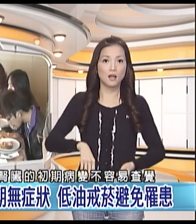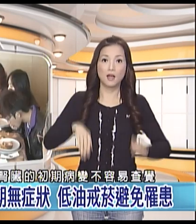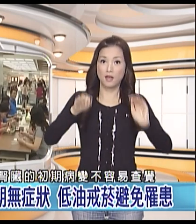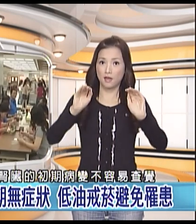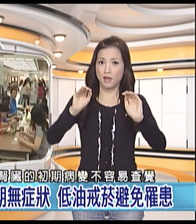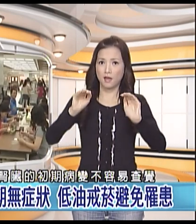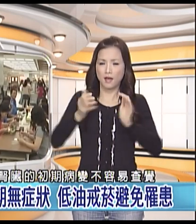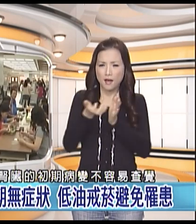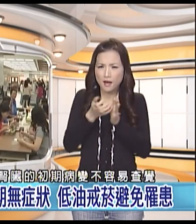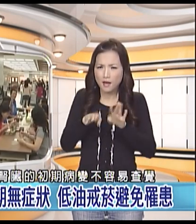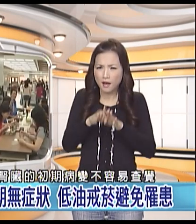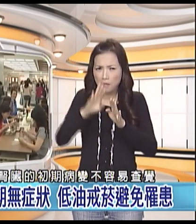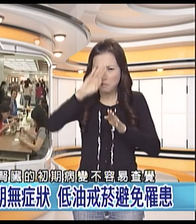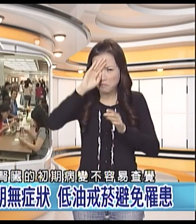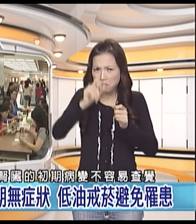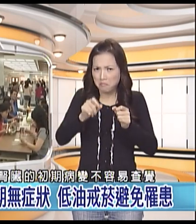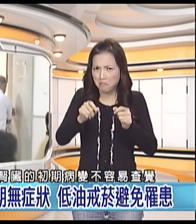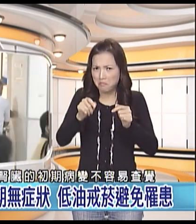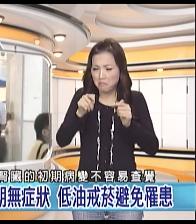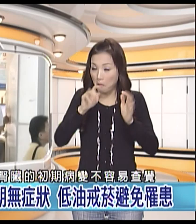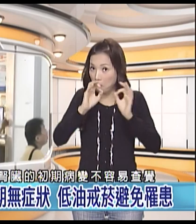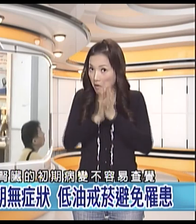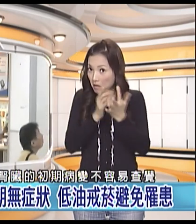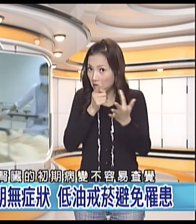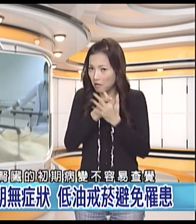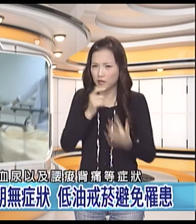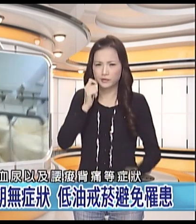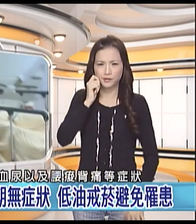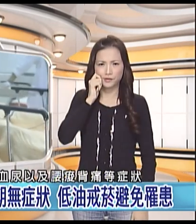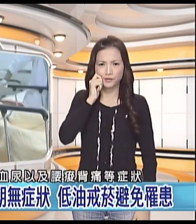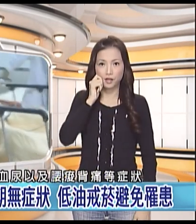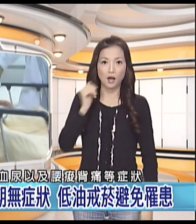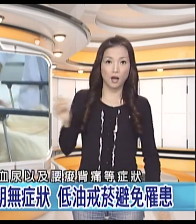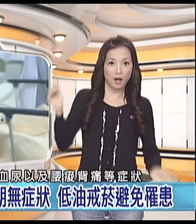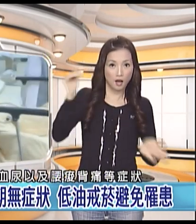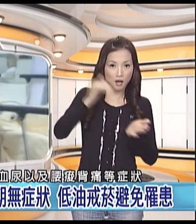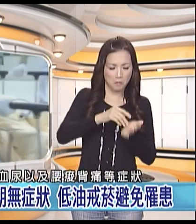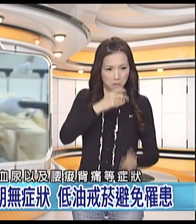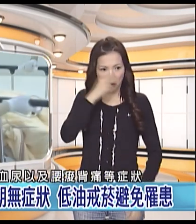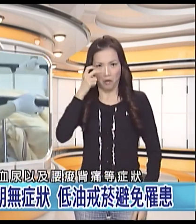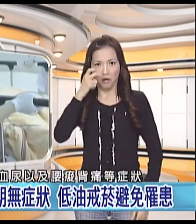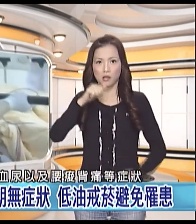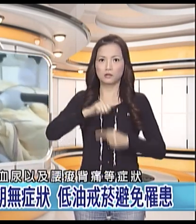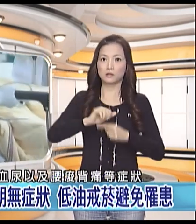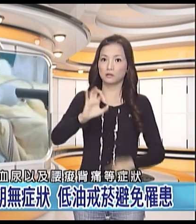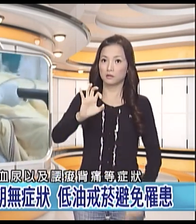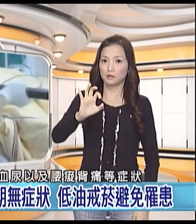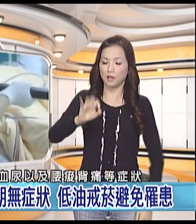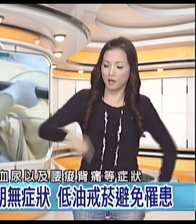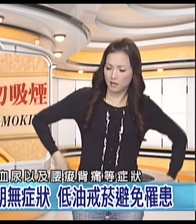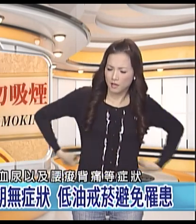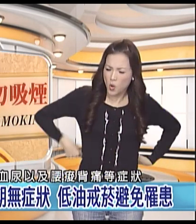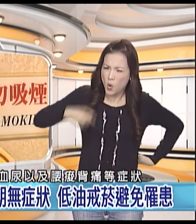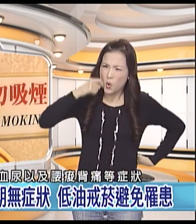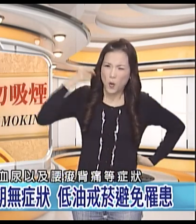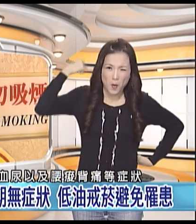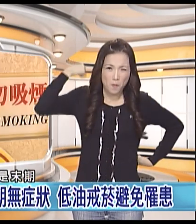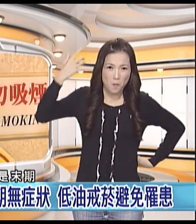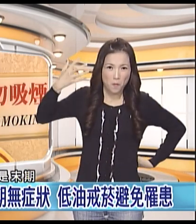病变并不容易察觉，等到出现了血尿以及腰酸背痛等症状，往往已经是末期